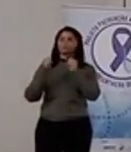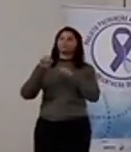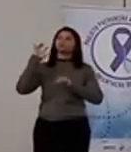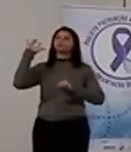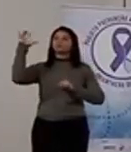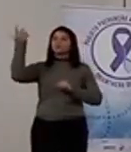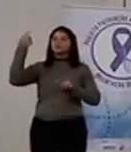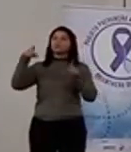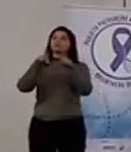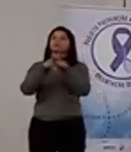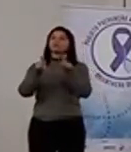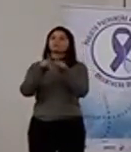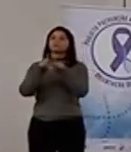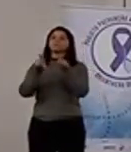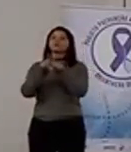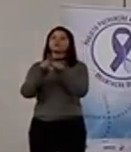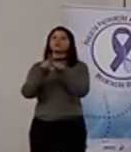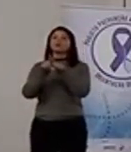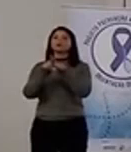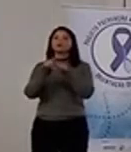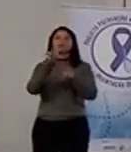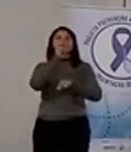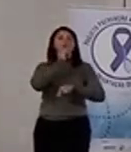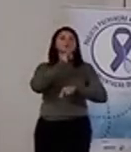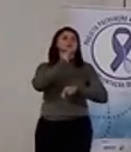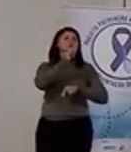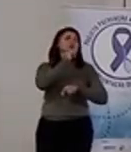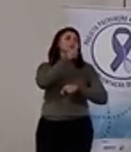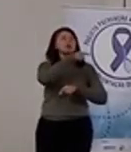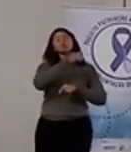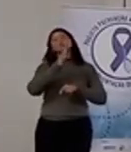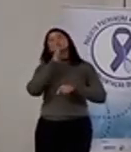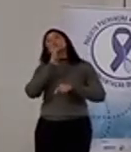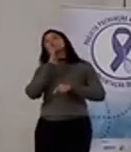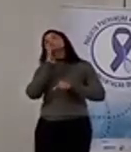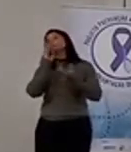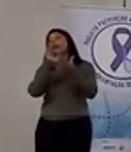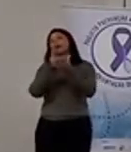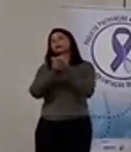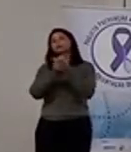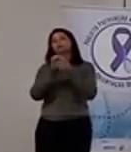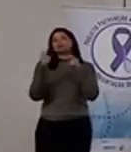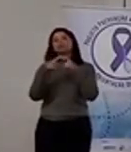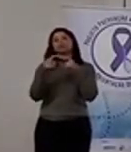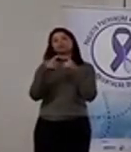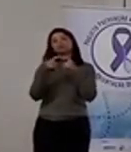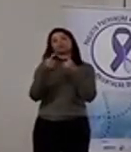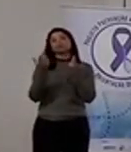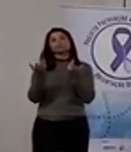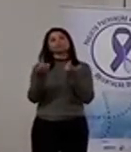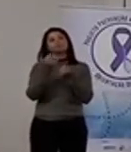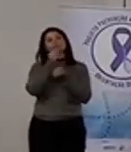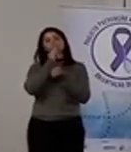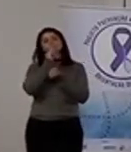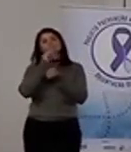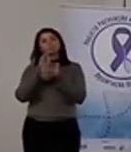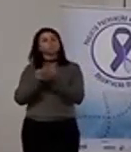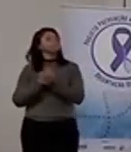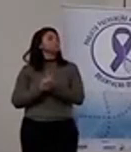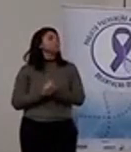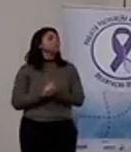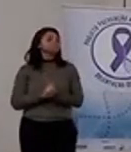Certo? Por exemplo, eu conheço agora um casal de médicos, por exemplo. Ops, o negócio avançou aqui, né?